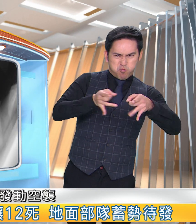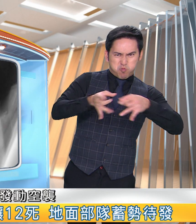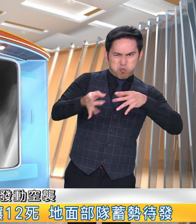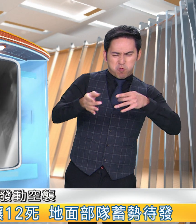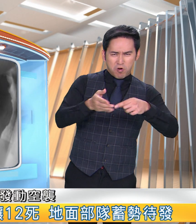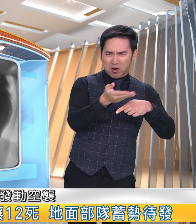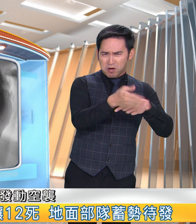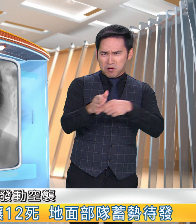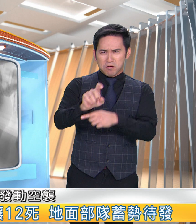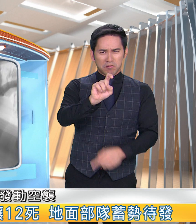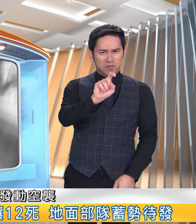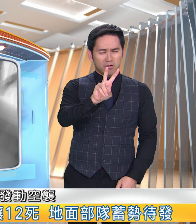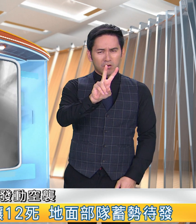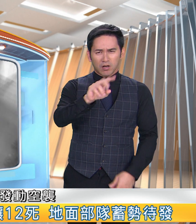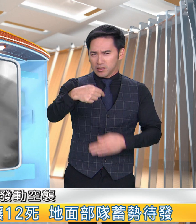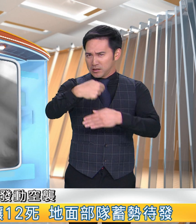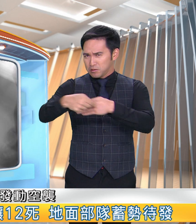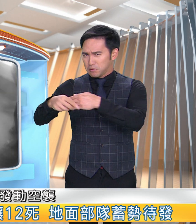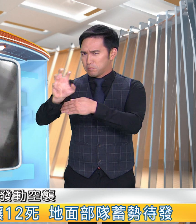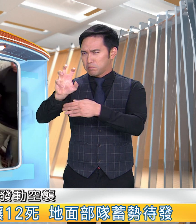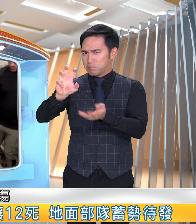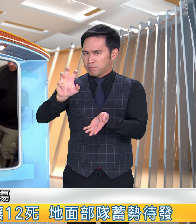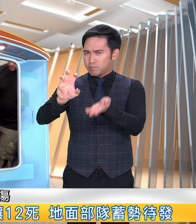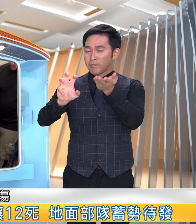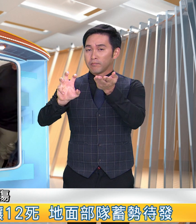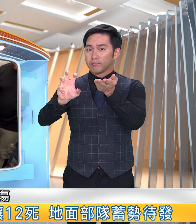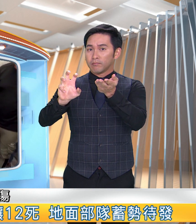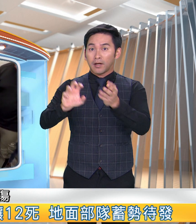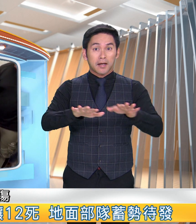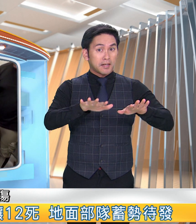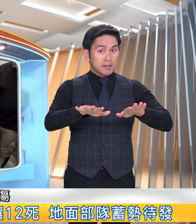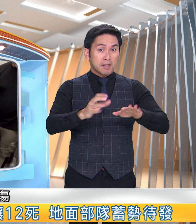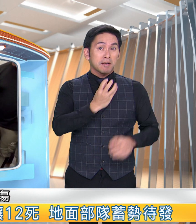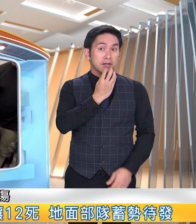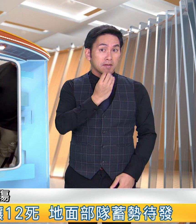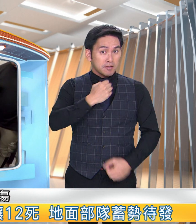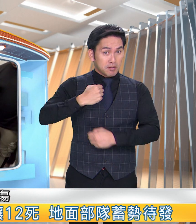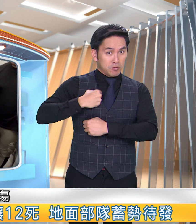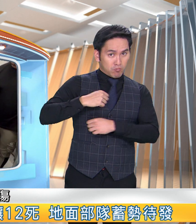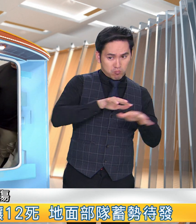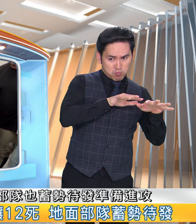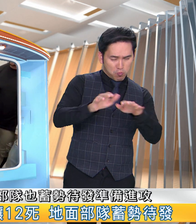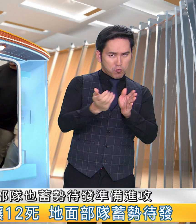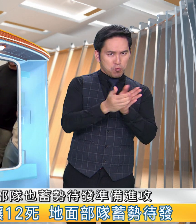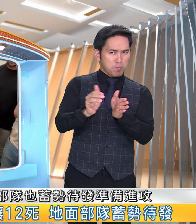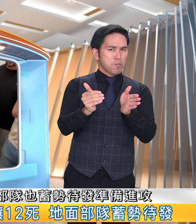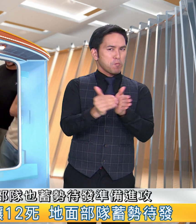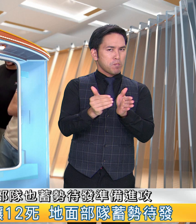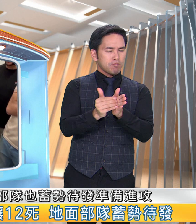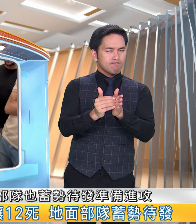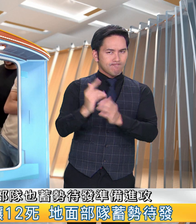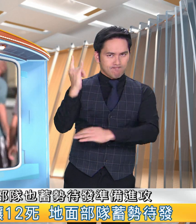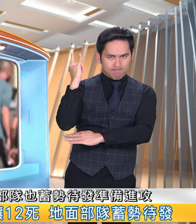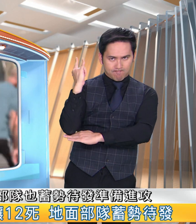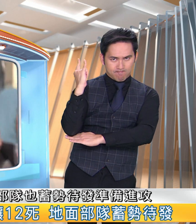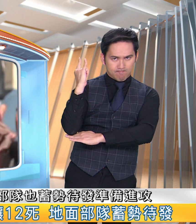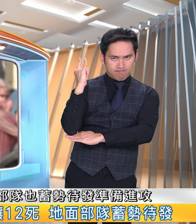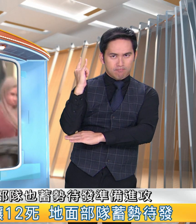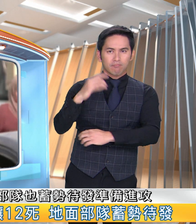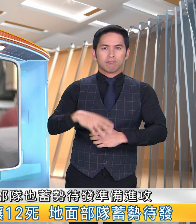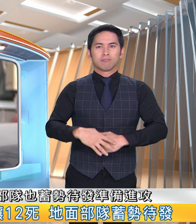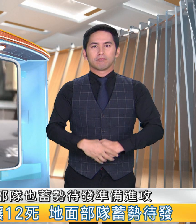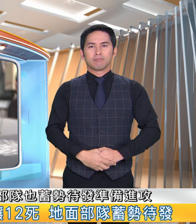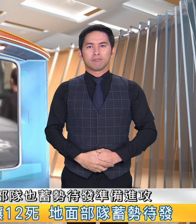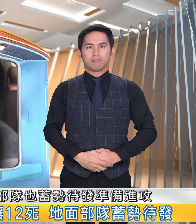再度发动了空袭，造成12死80多伤，而以色列的地面部队也蓄势待